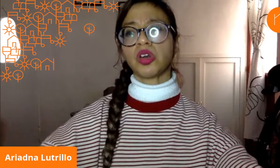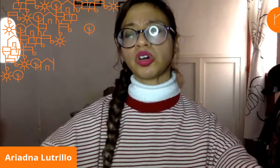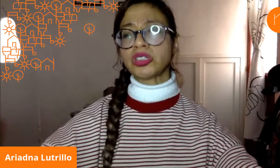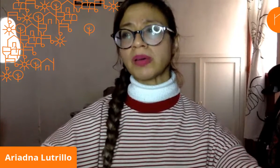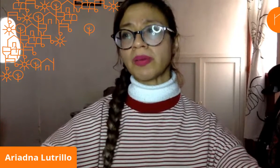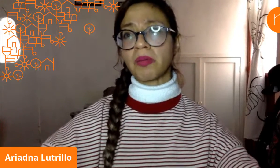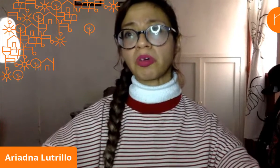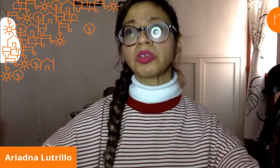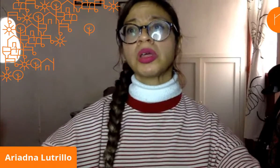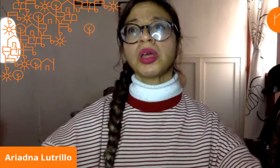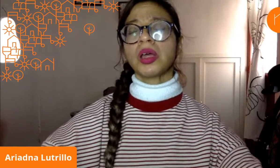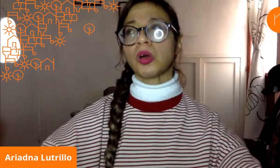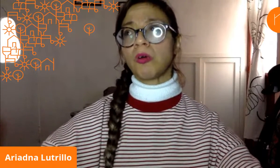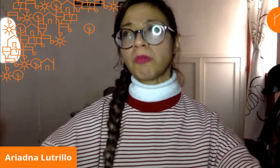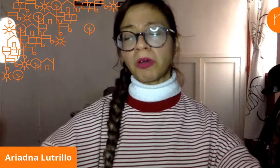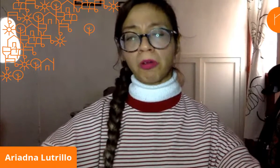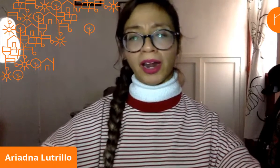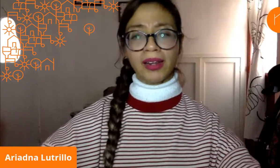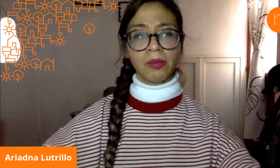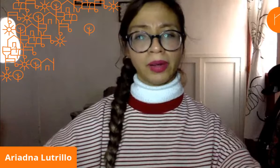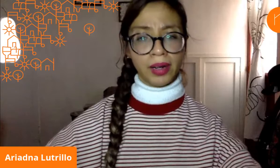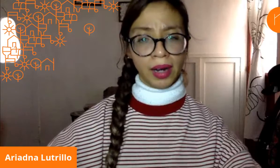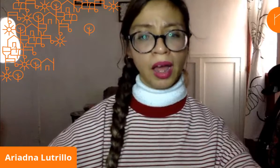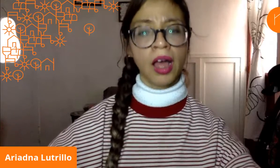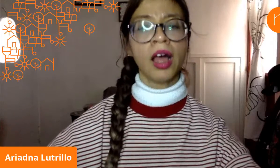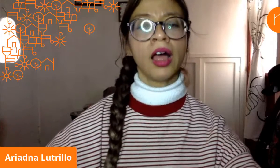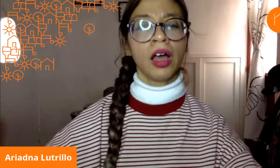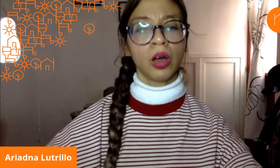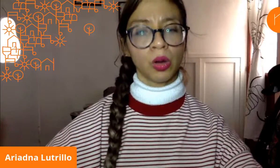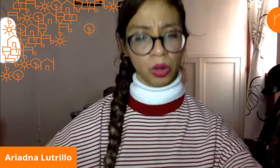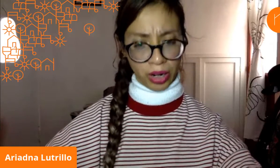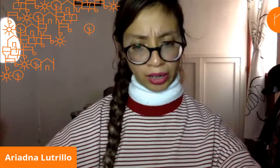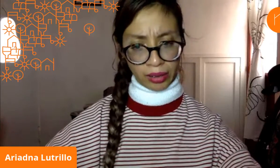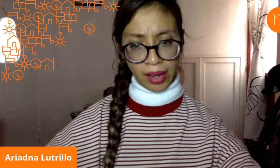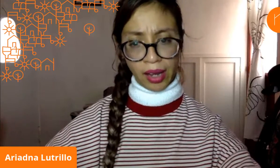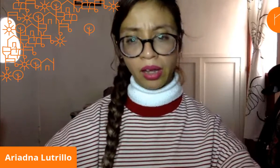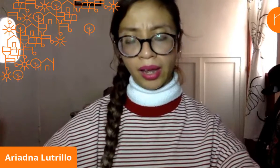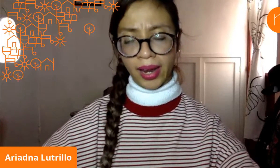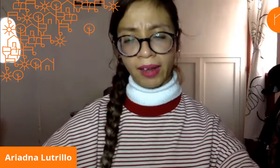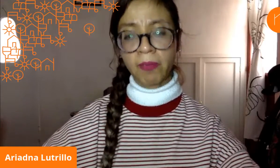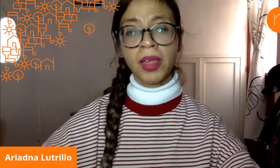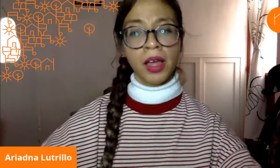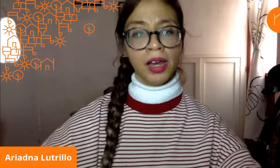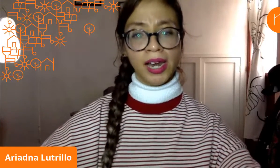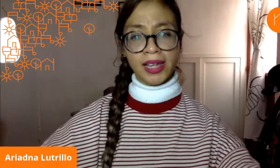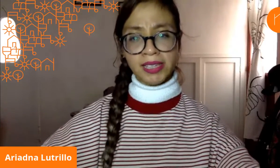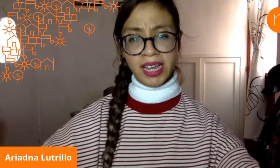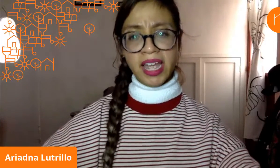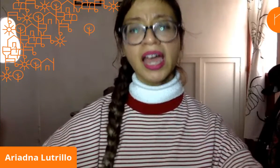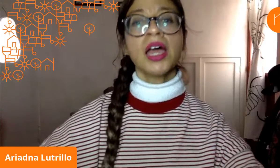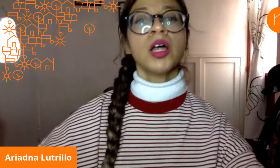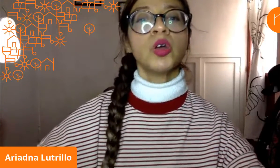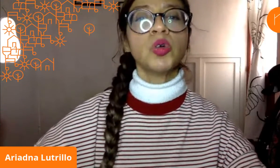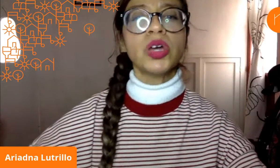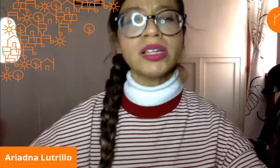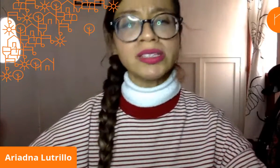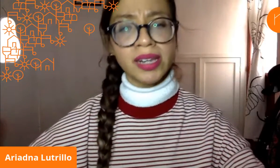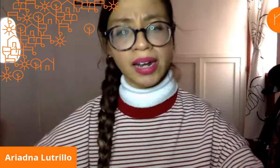no sabemos configurar de manera correcta la seña, nuestra